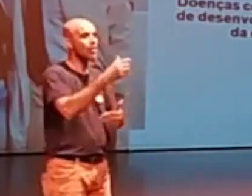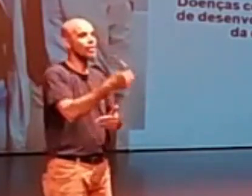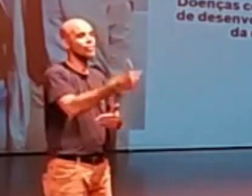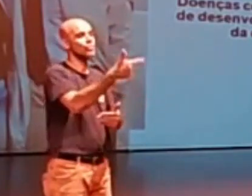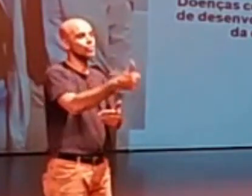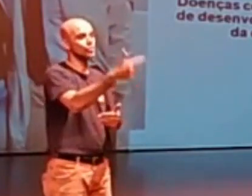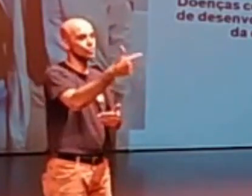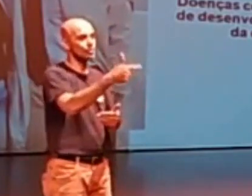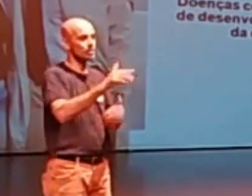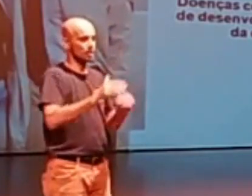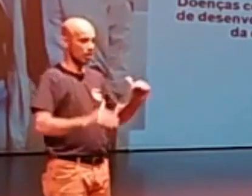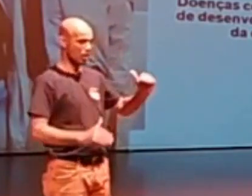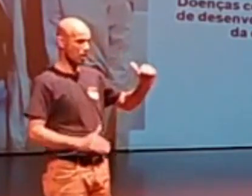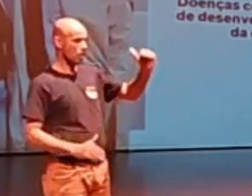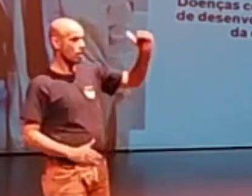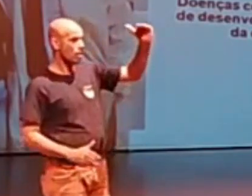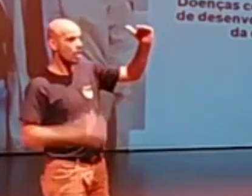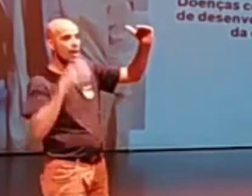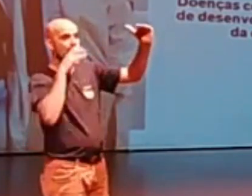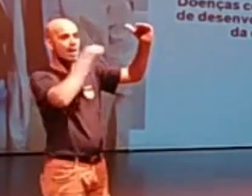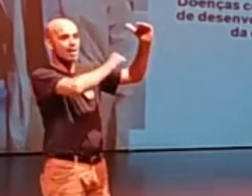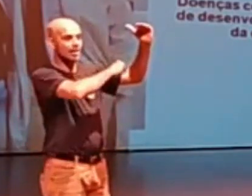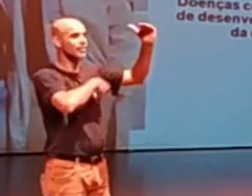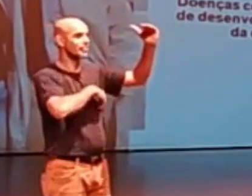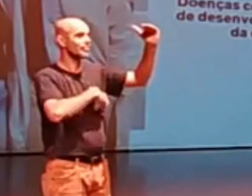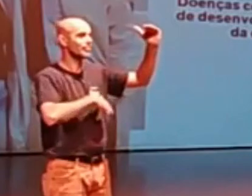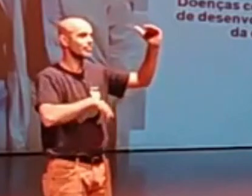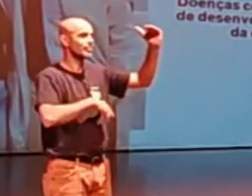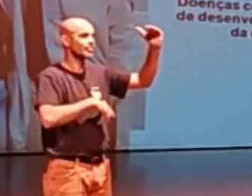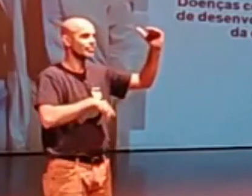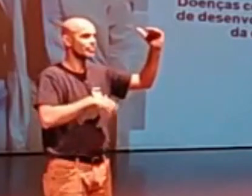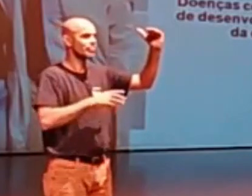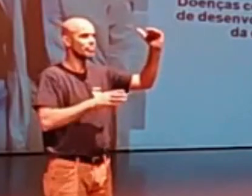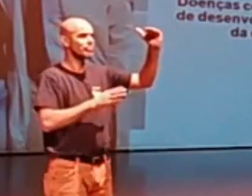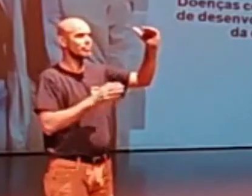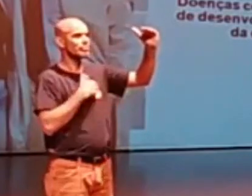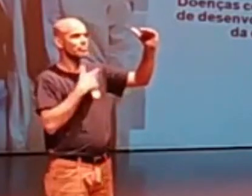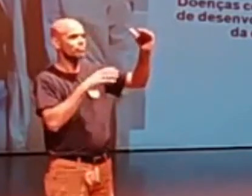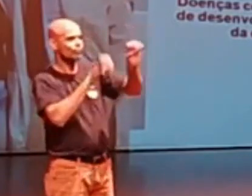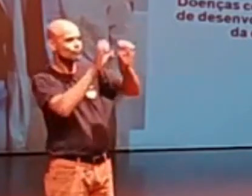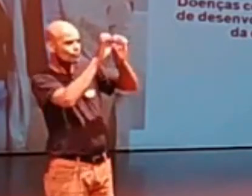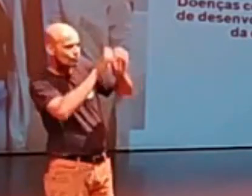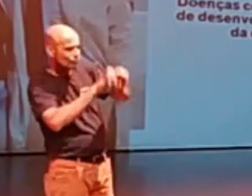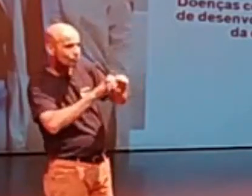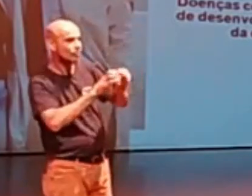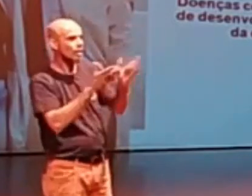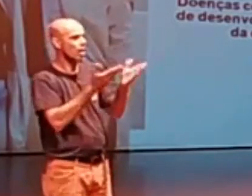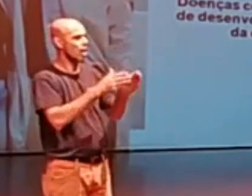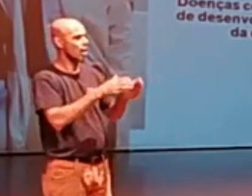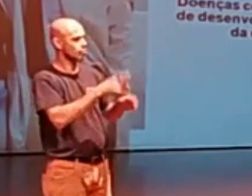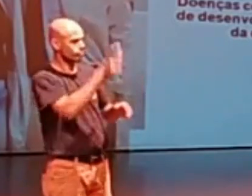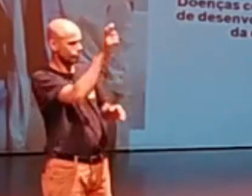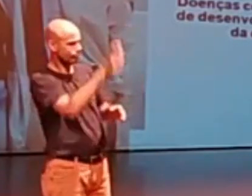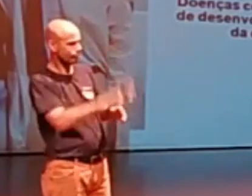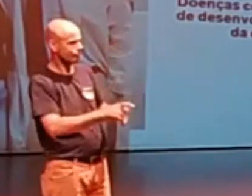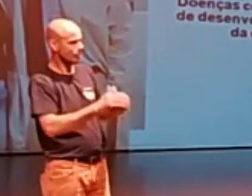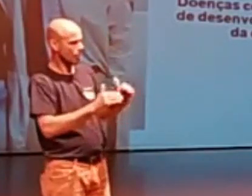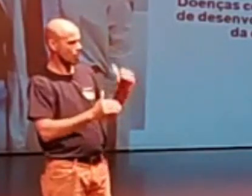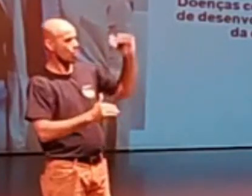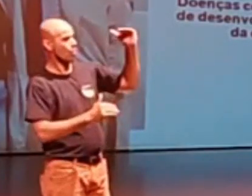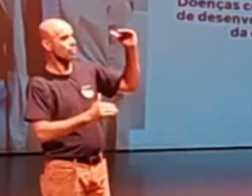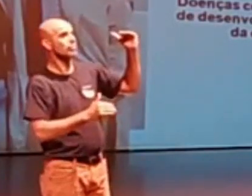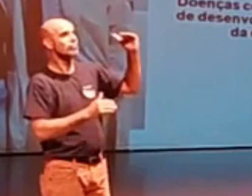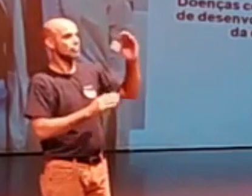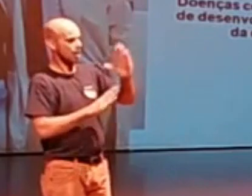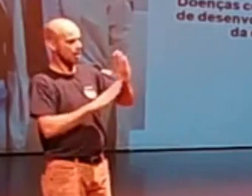cresce, como que a criança evolui em pouco tempo, assim, teve um tirão de crescimento, menstruou, é uma mulher. E é impressionante essa